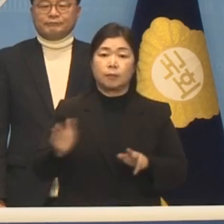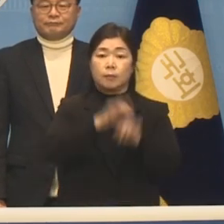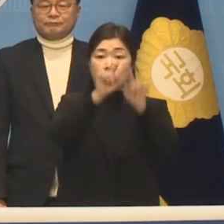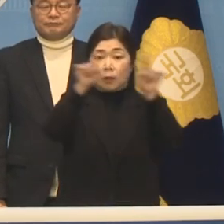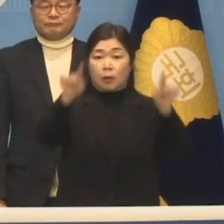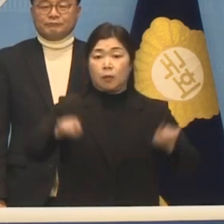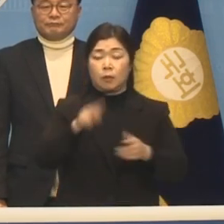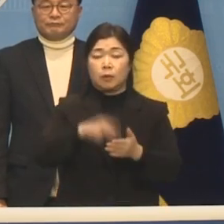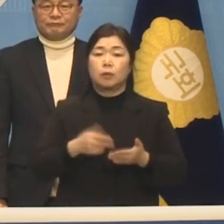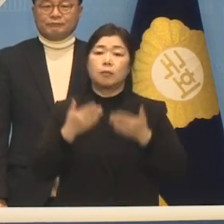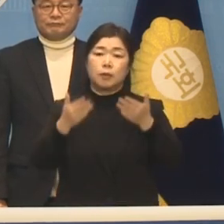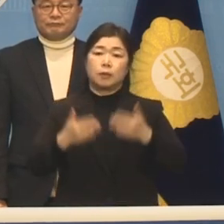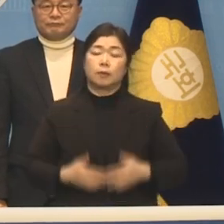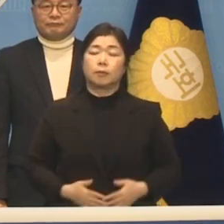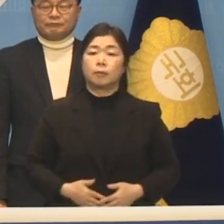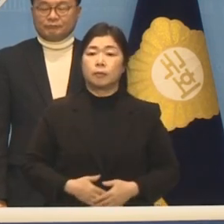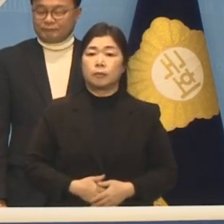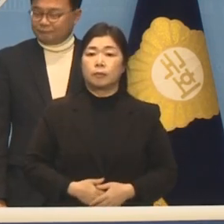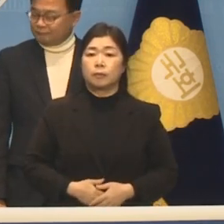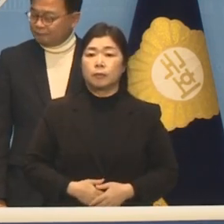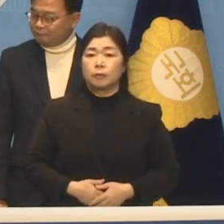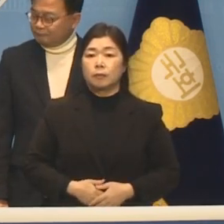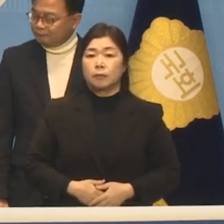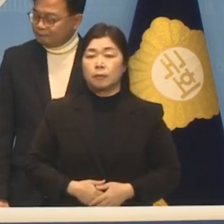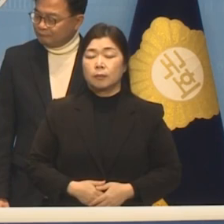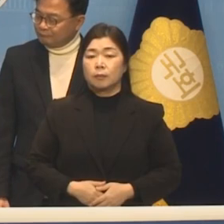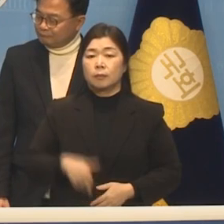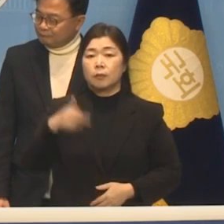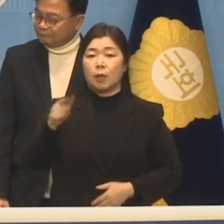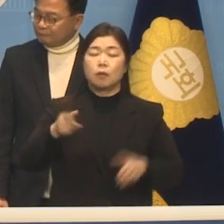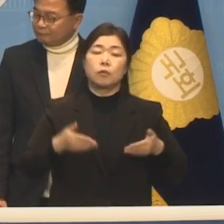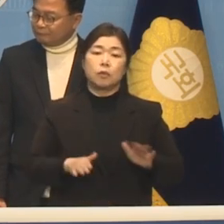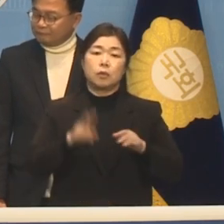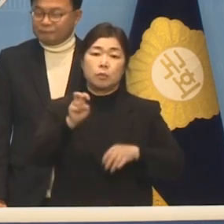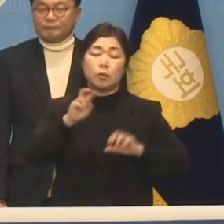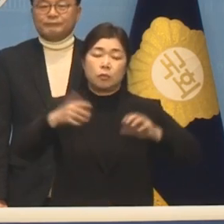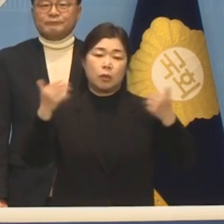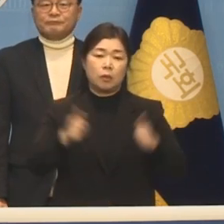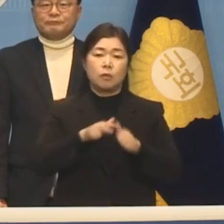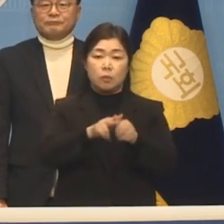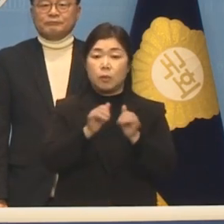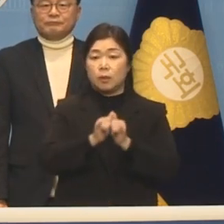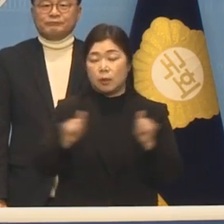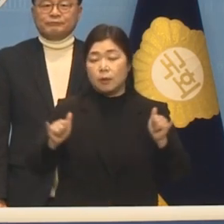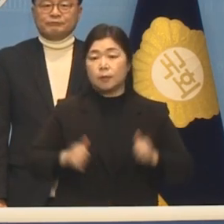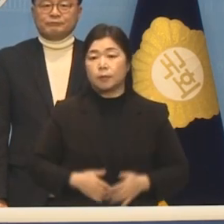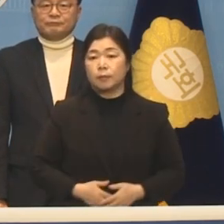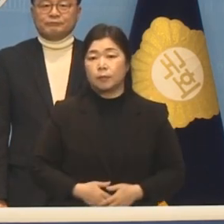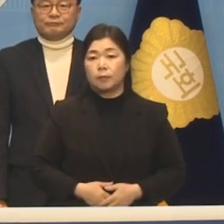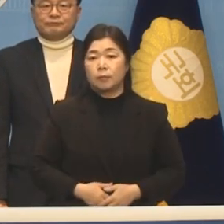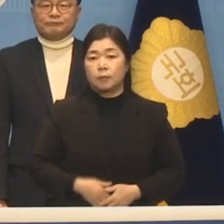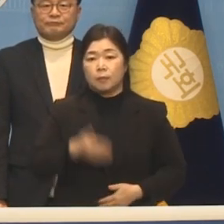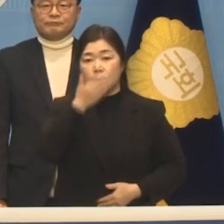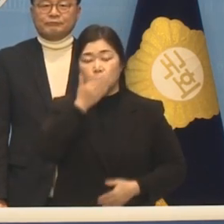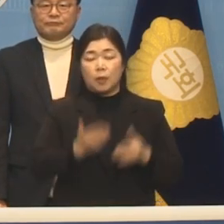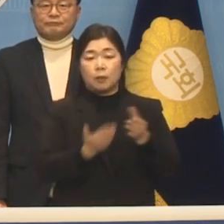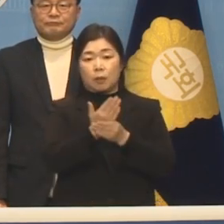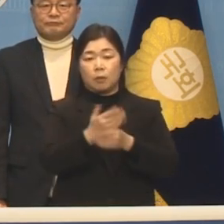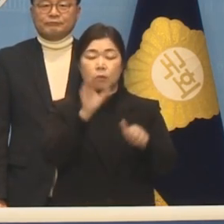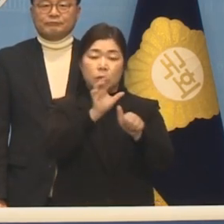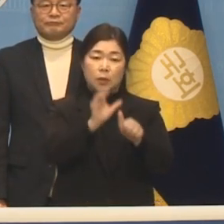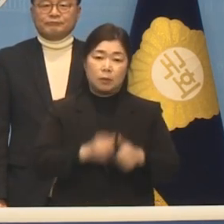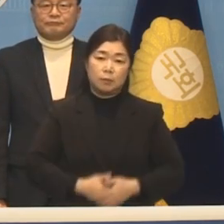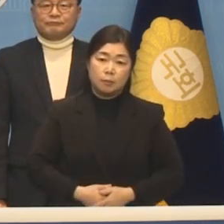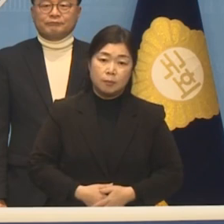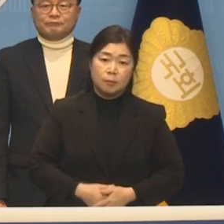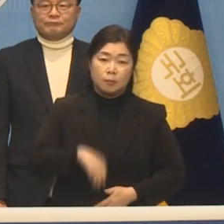있겠습니다. 카이스트 출신 22대 더불어민주당 국회의원 출마자 카이스트 입틀막 사건 규탄 및